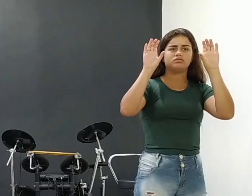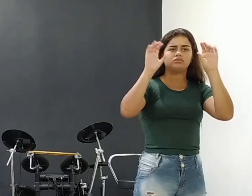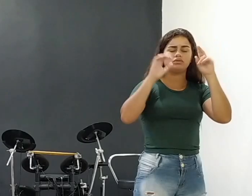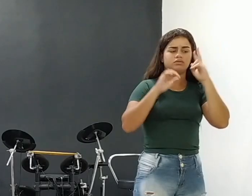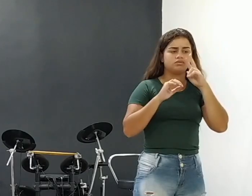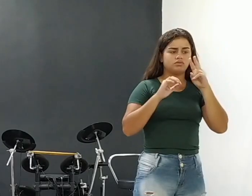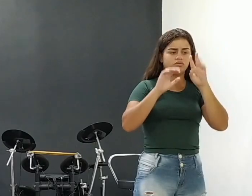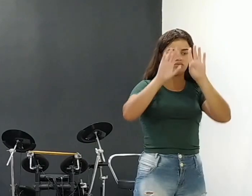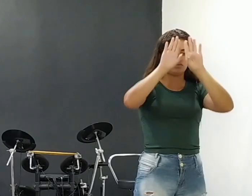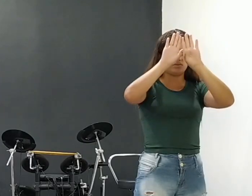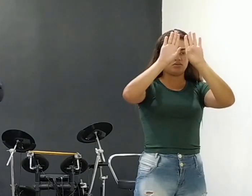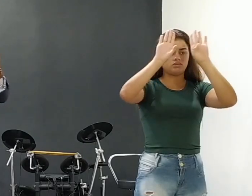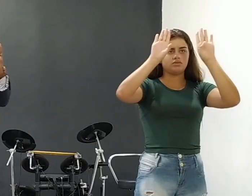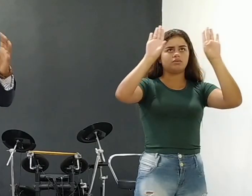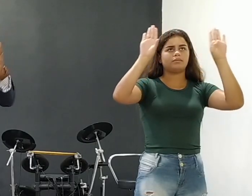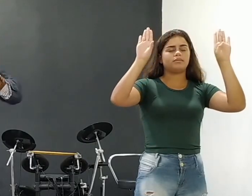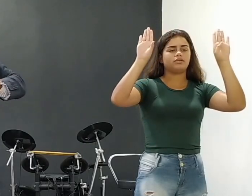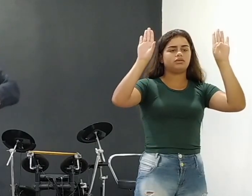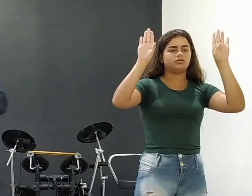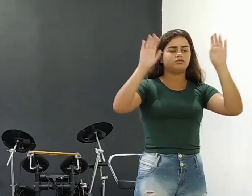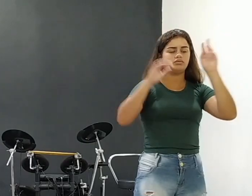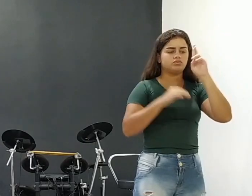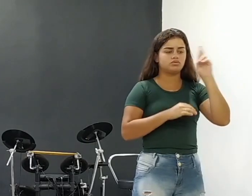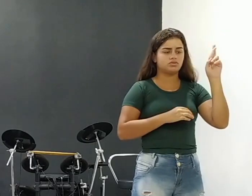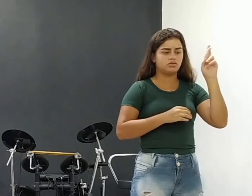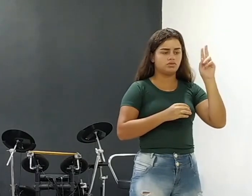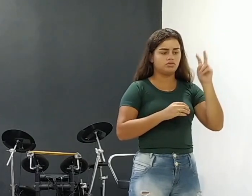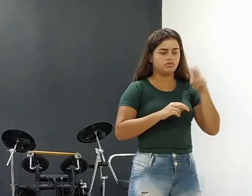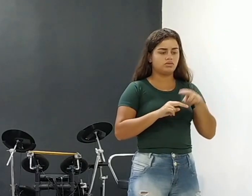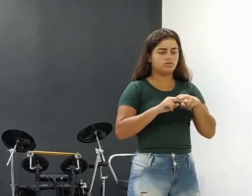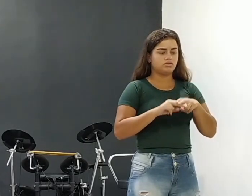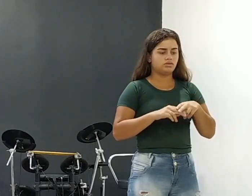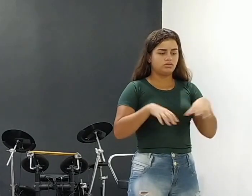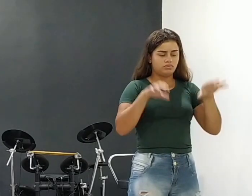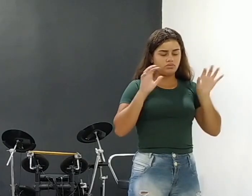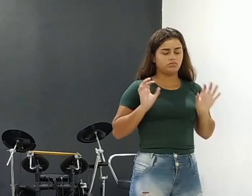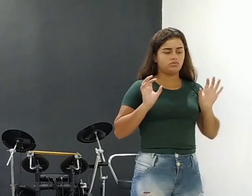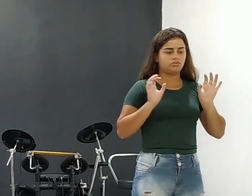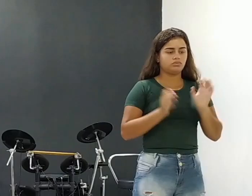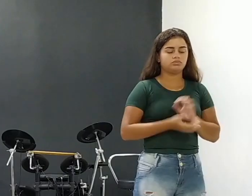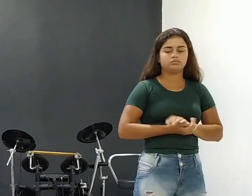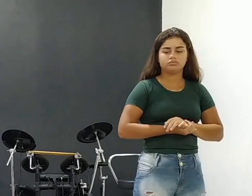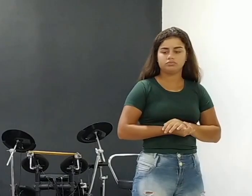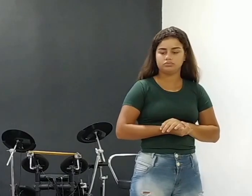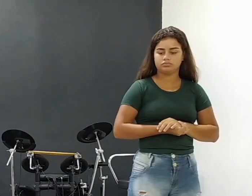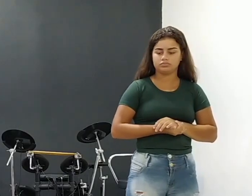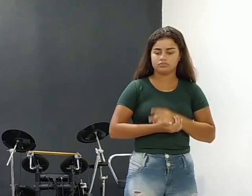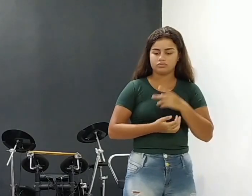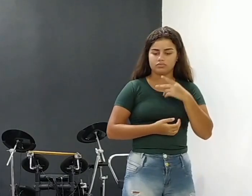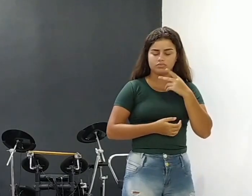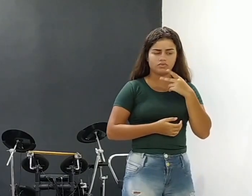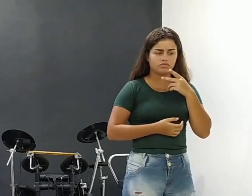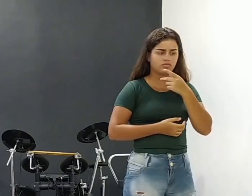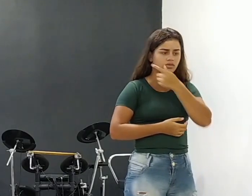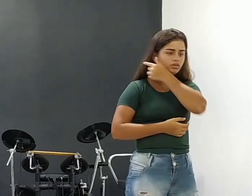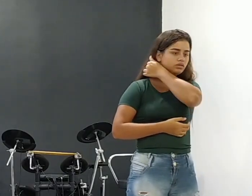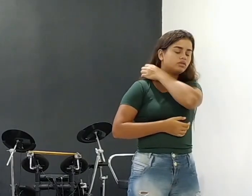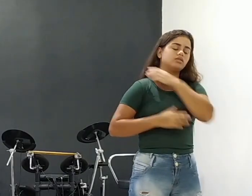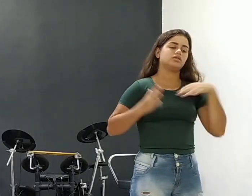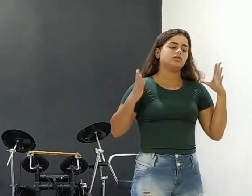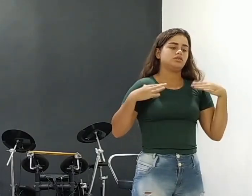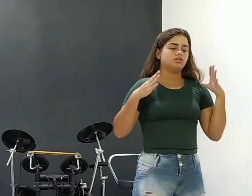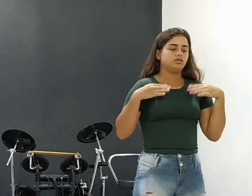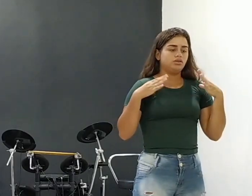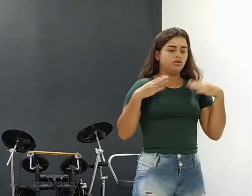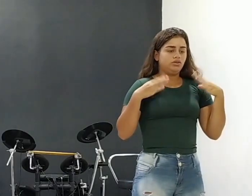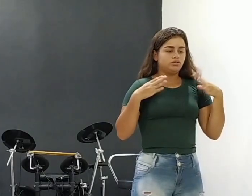aberto, e viu o nosso Senhor assentado em seu trono. E ele diz então que serafins, que quer dizer anjos